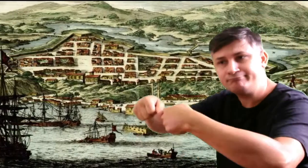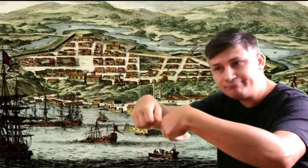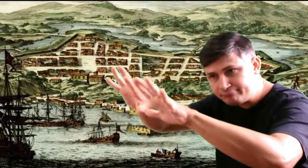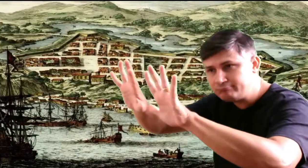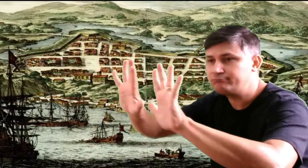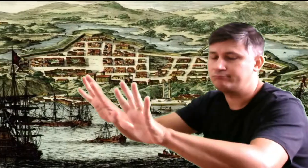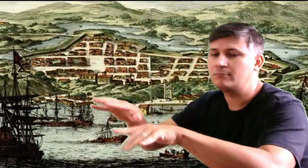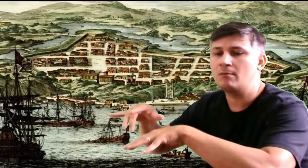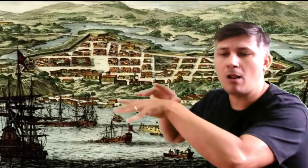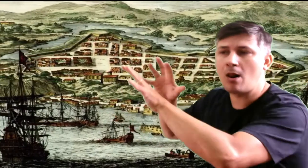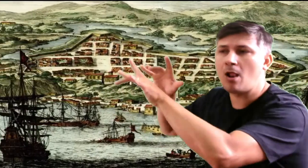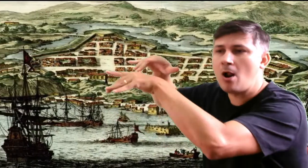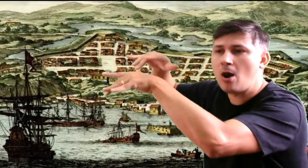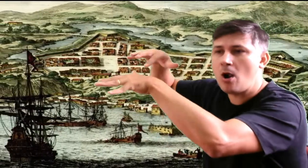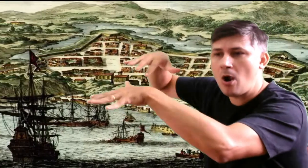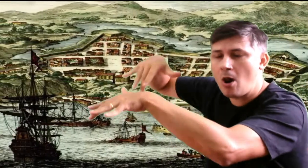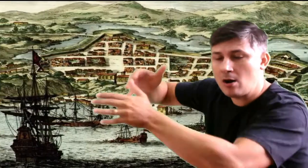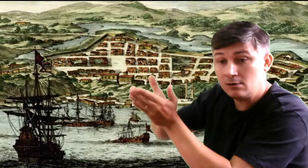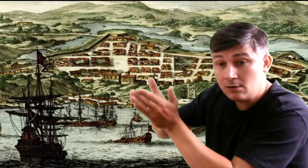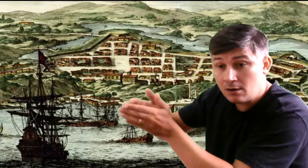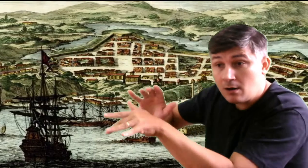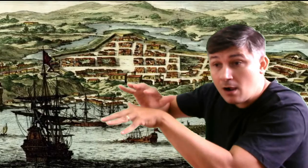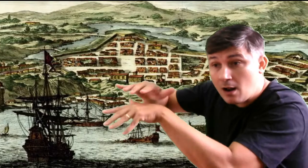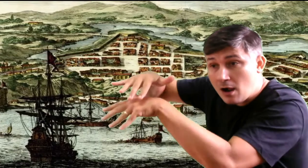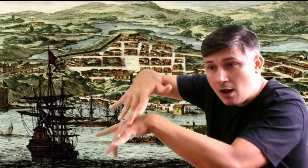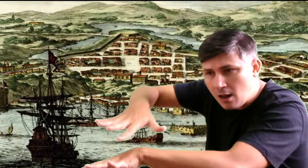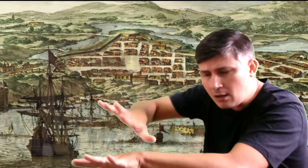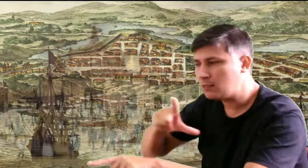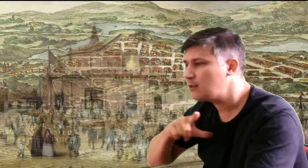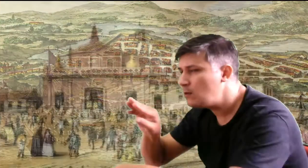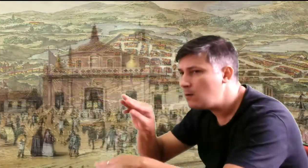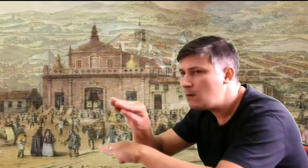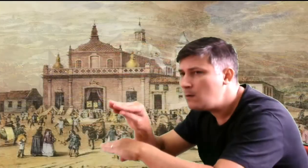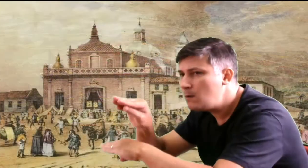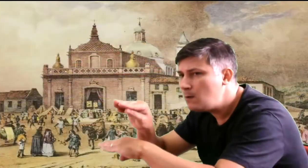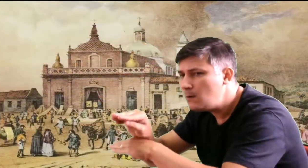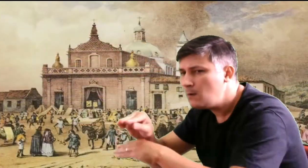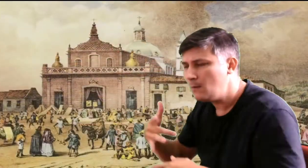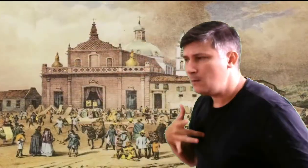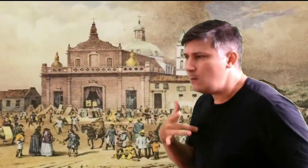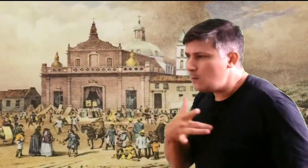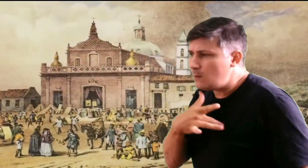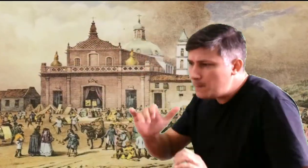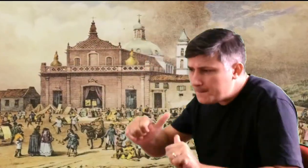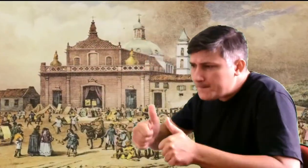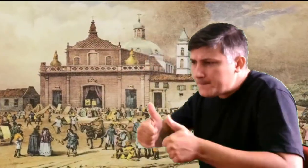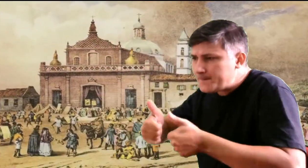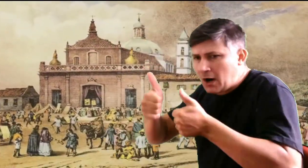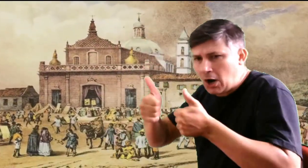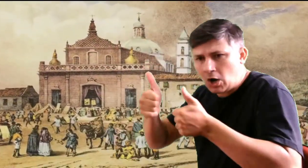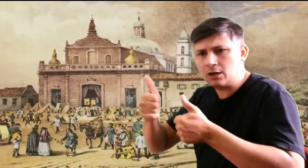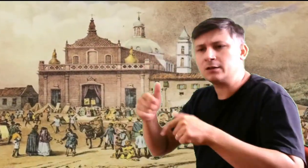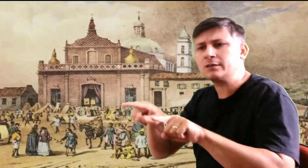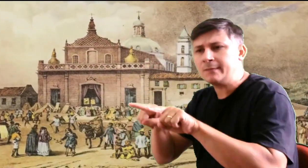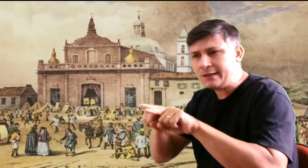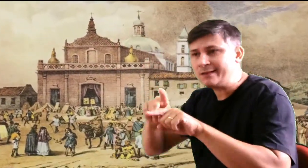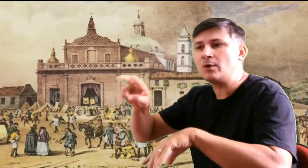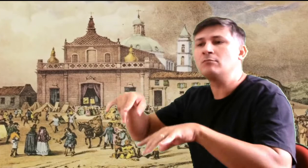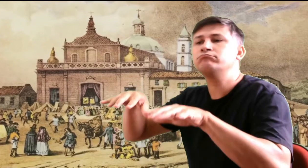Ao desembarcarem, os cativos recebiam cuidados para se recuperarem da viagem e poderem ser negociados nas